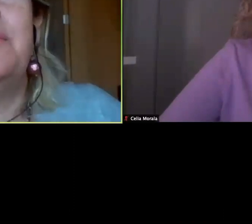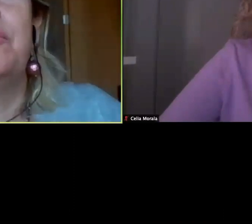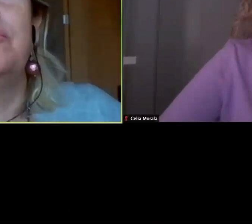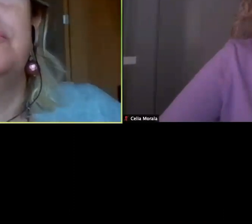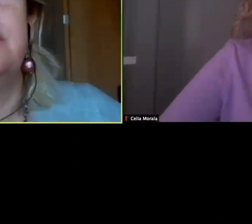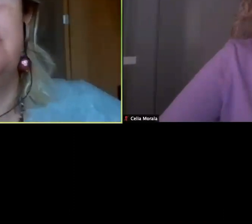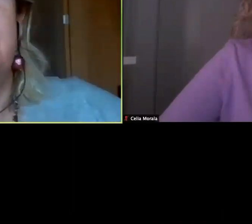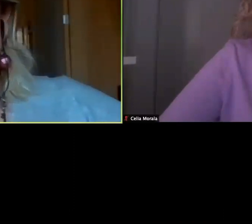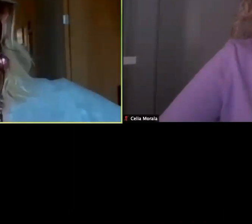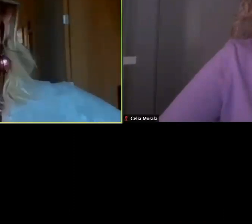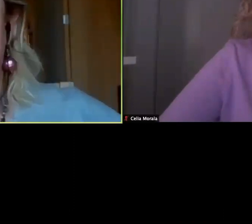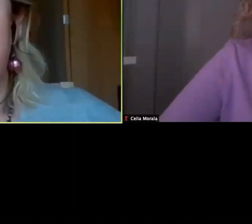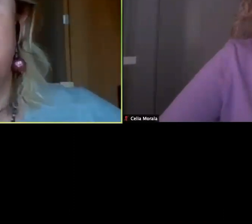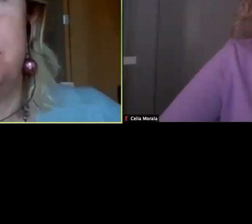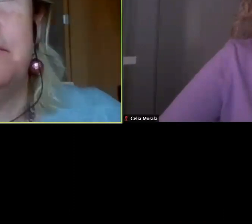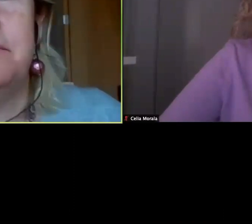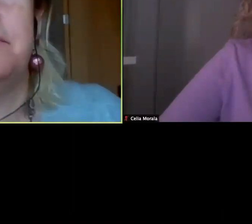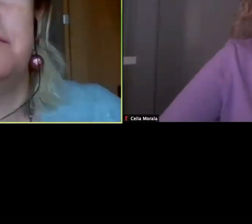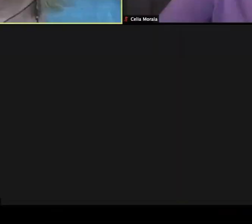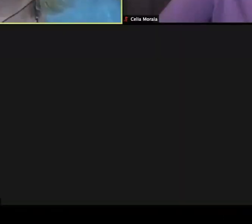¿Alguna preguntita?